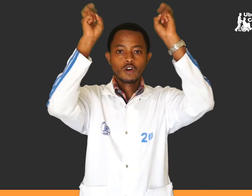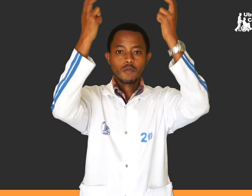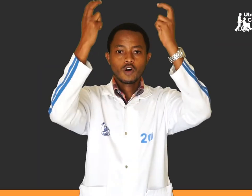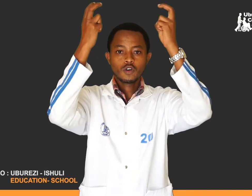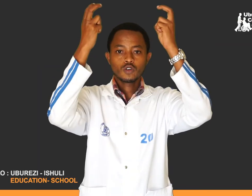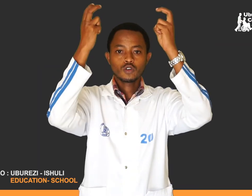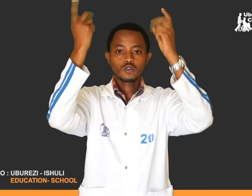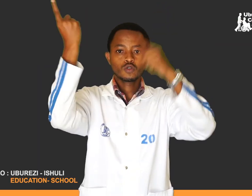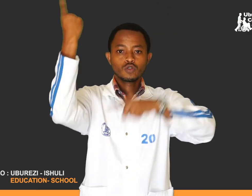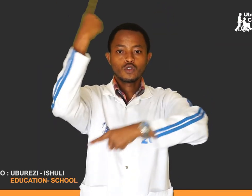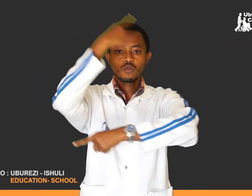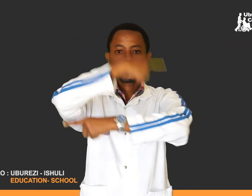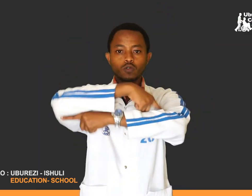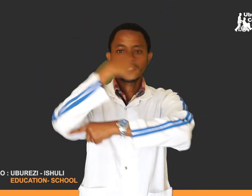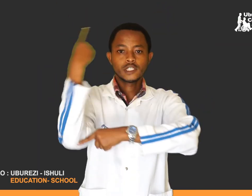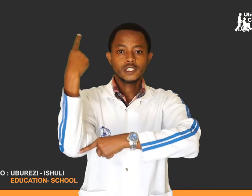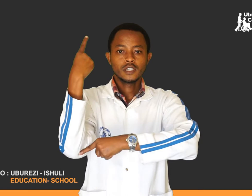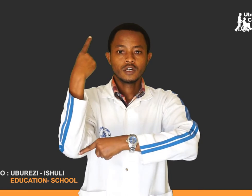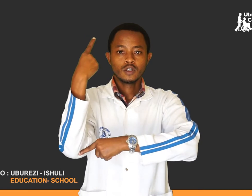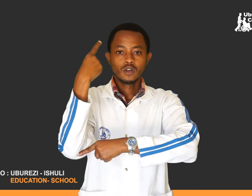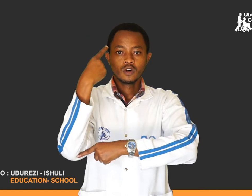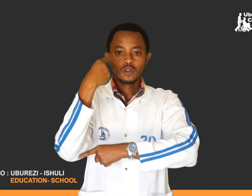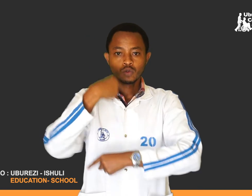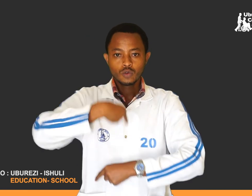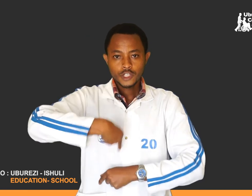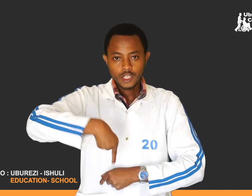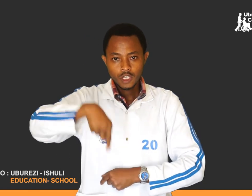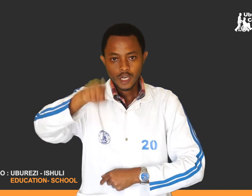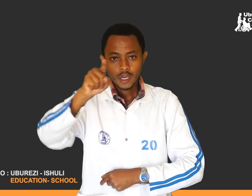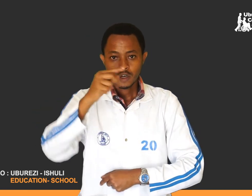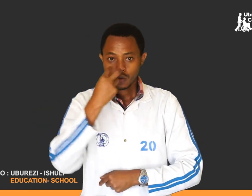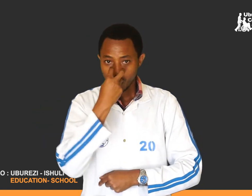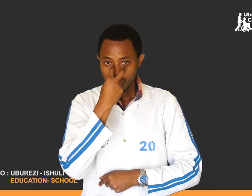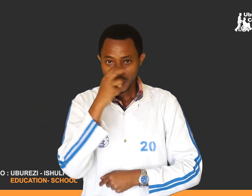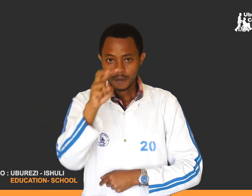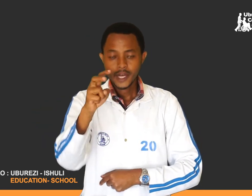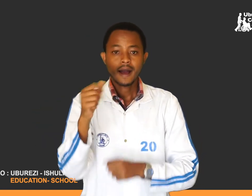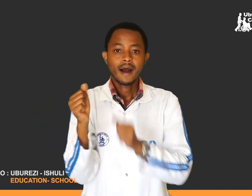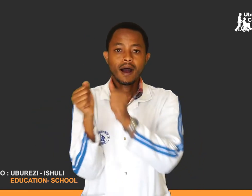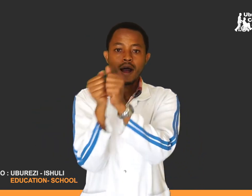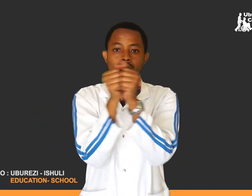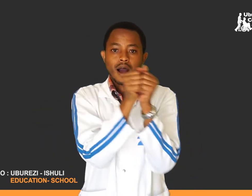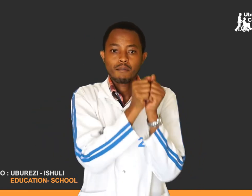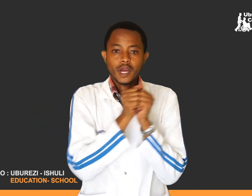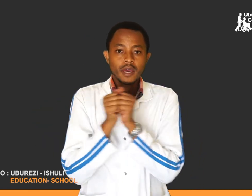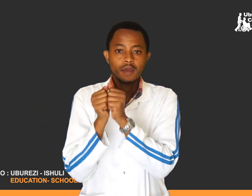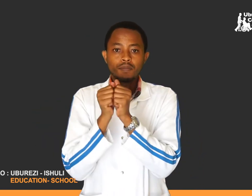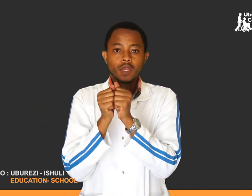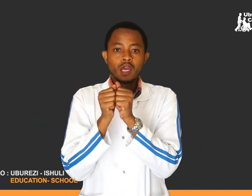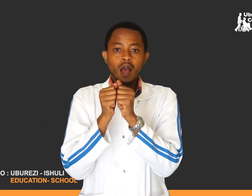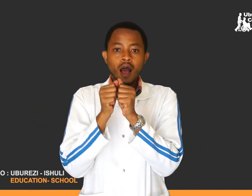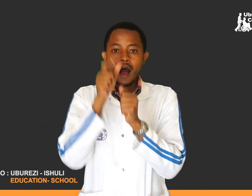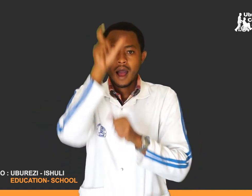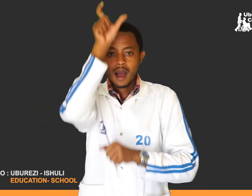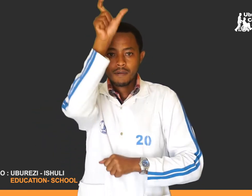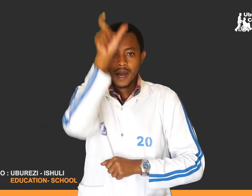Isomo ry'uyu munsi tugiye kurebera hamwe